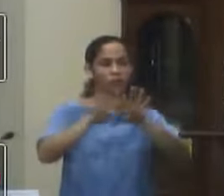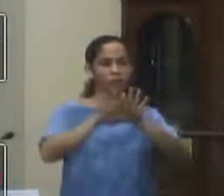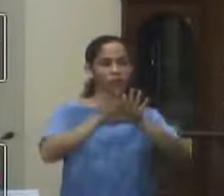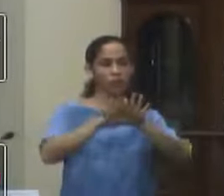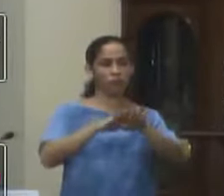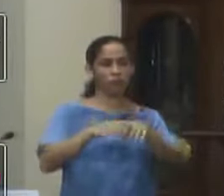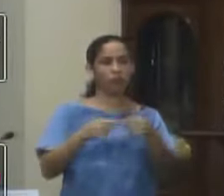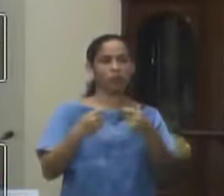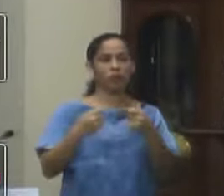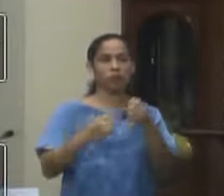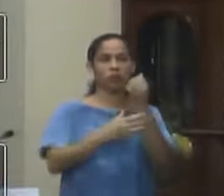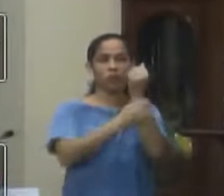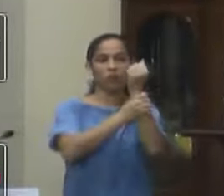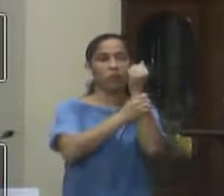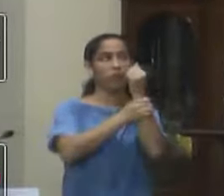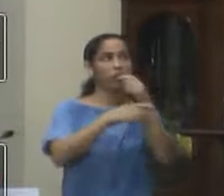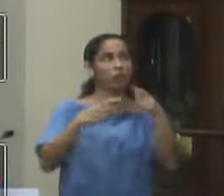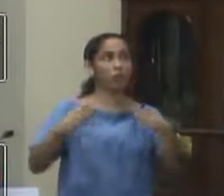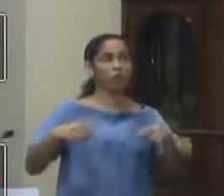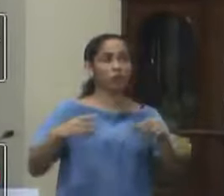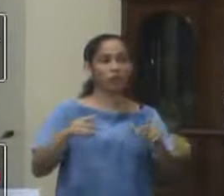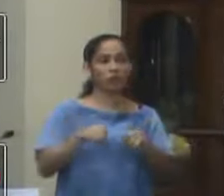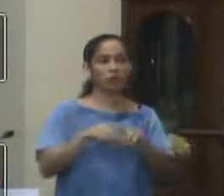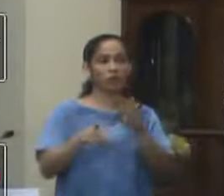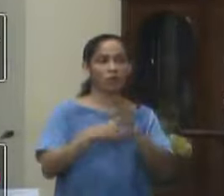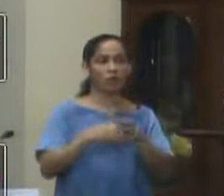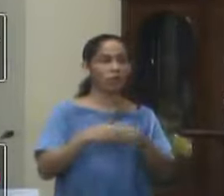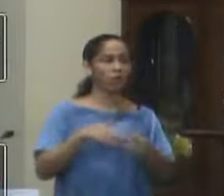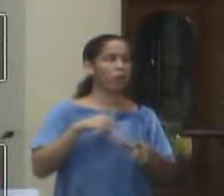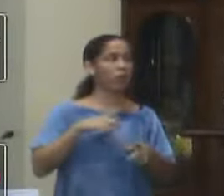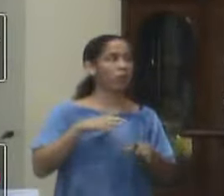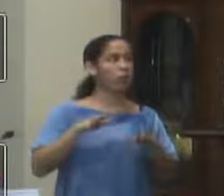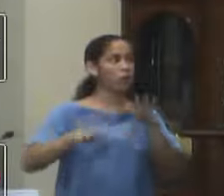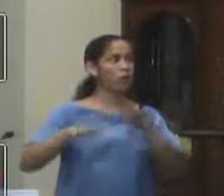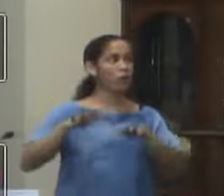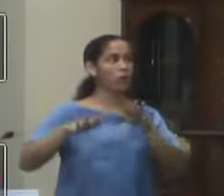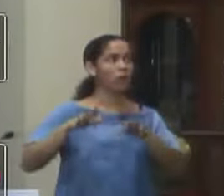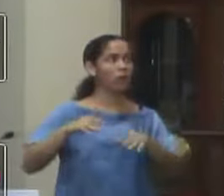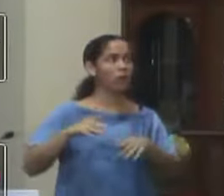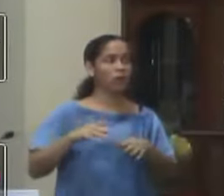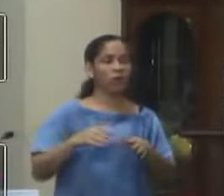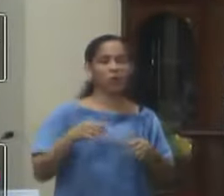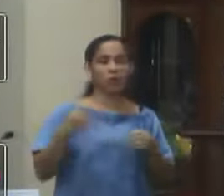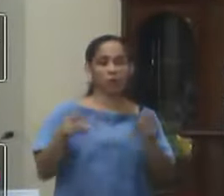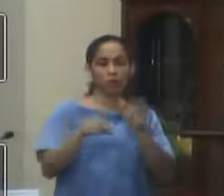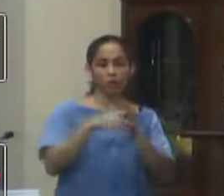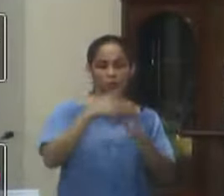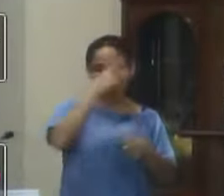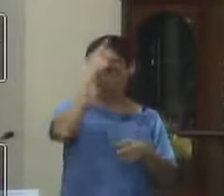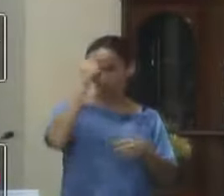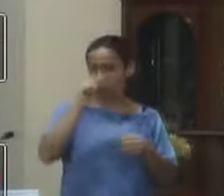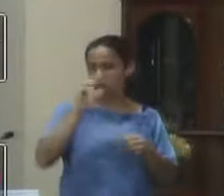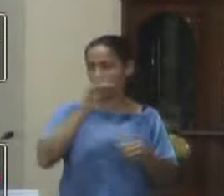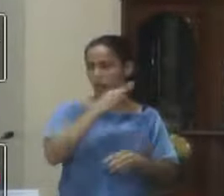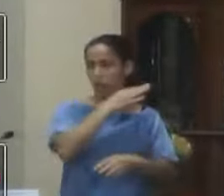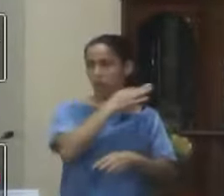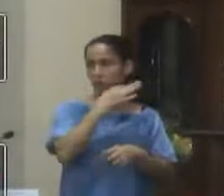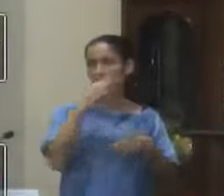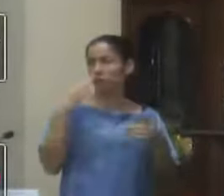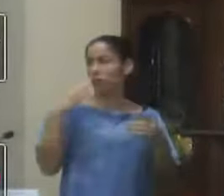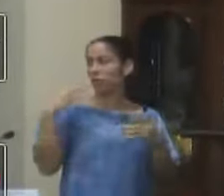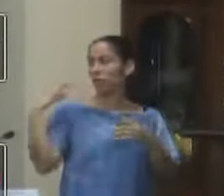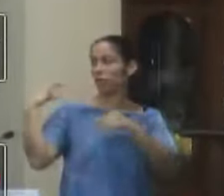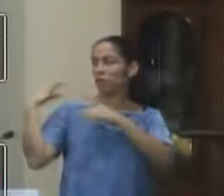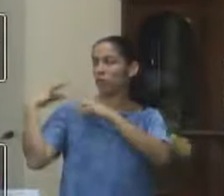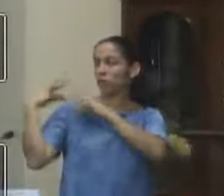questão de segurança e na proteção do próprio distrito. Mas a gente também entende que, por ser um local tradicional do distrito, não adianta só fechar. A gente